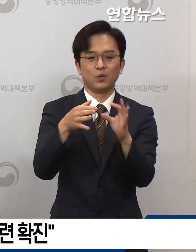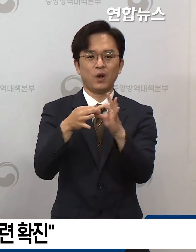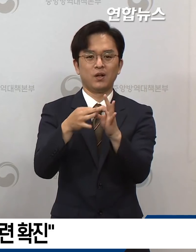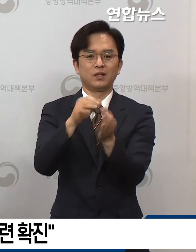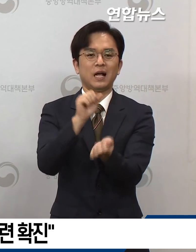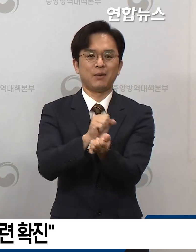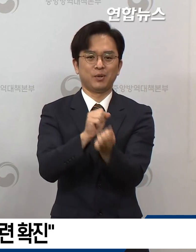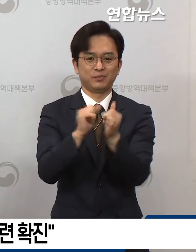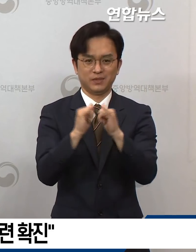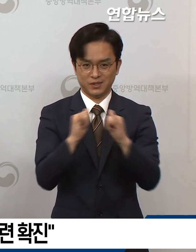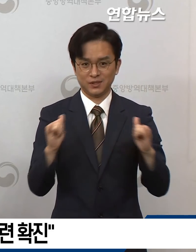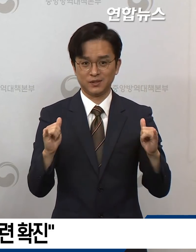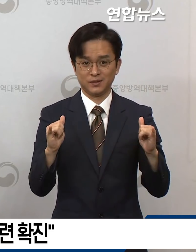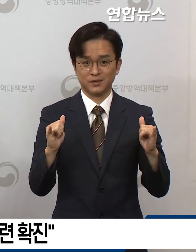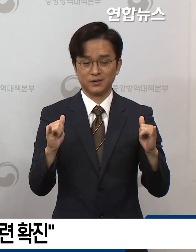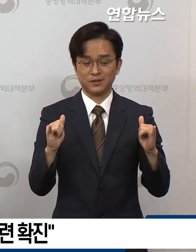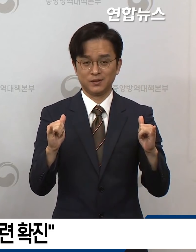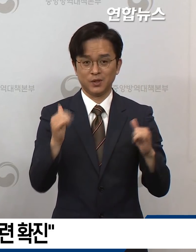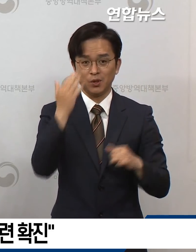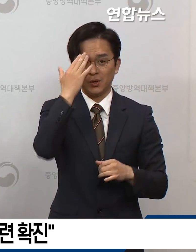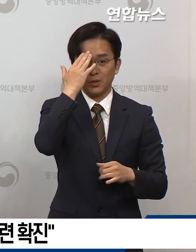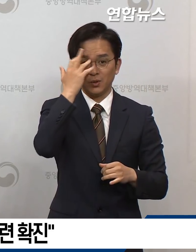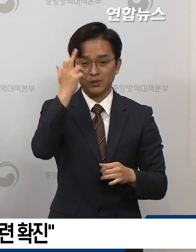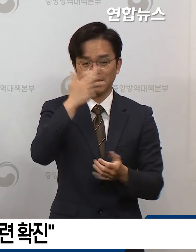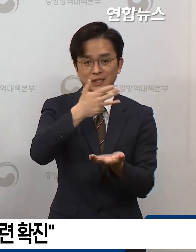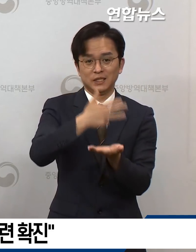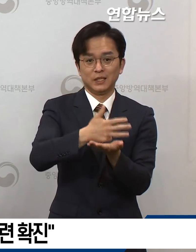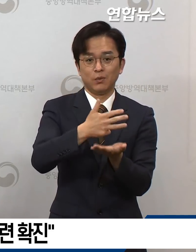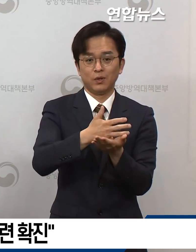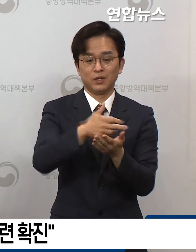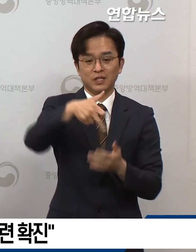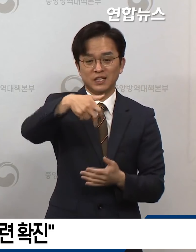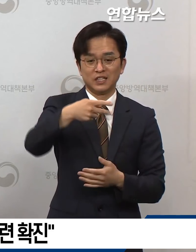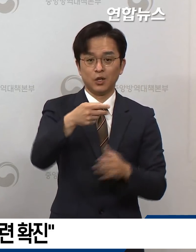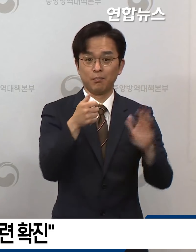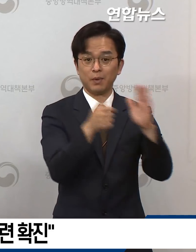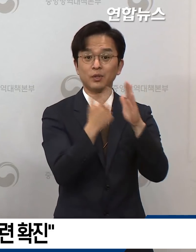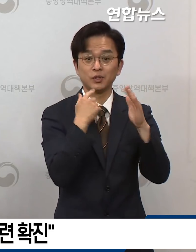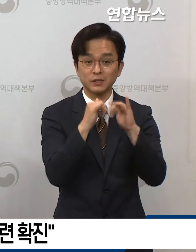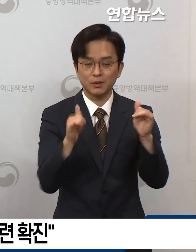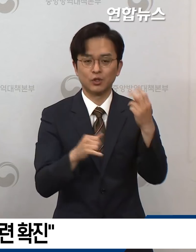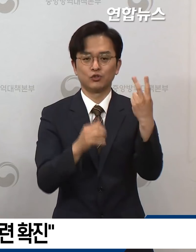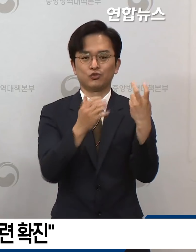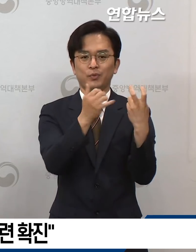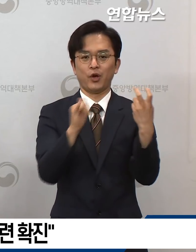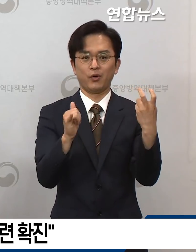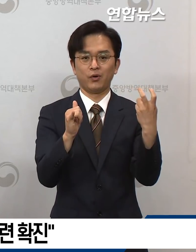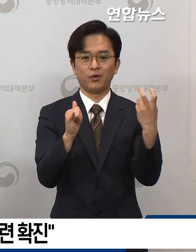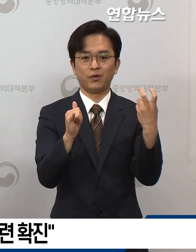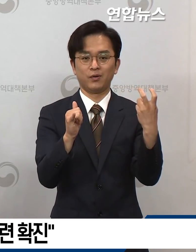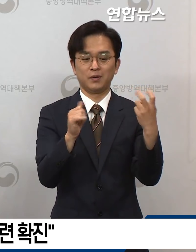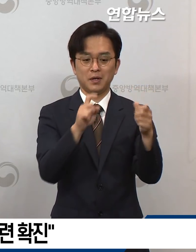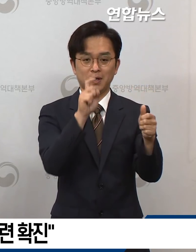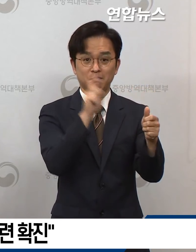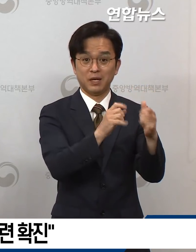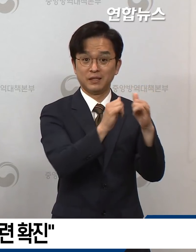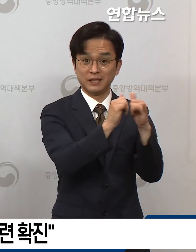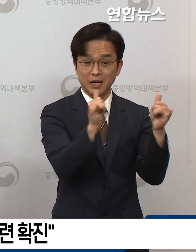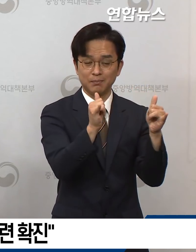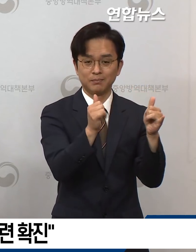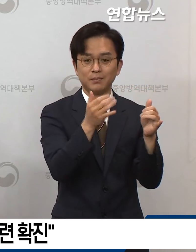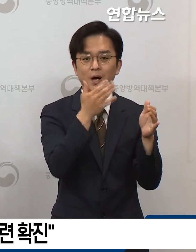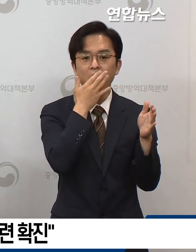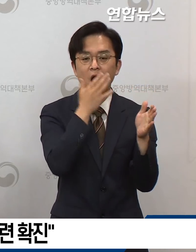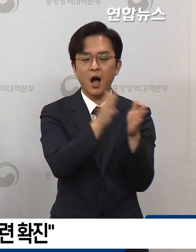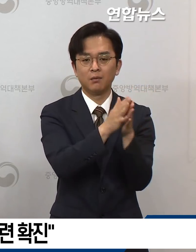확진자입니다. 이태원 클럽을 방문한 사람 중에 20명, 확진자와 접촉한 지역사회